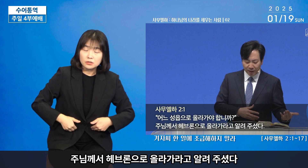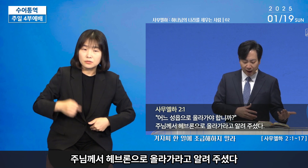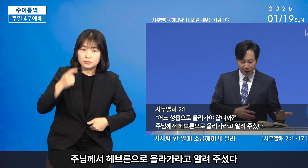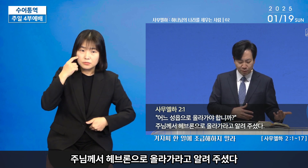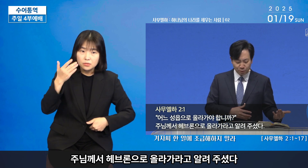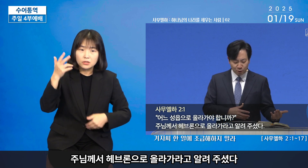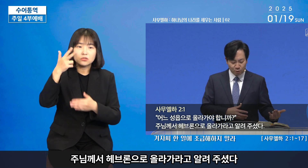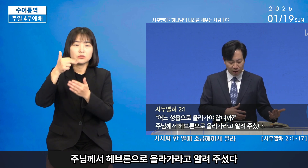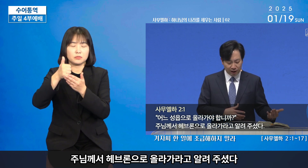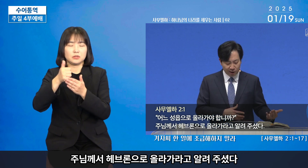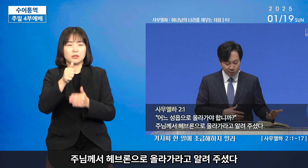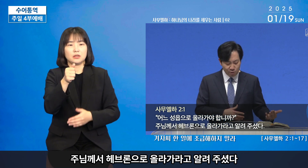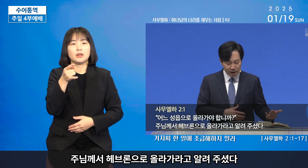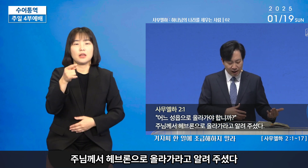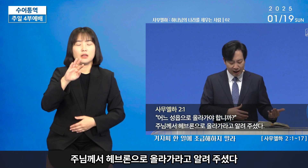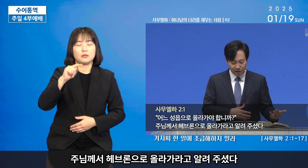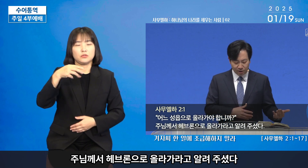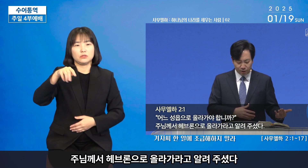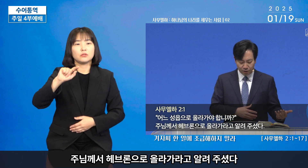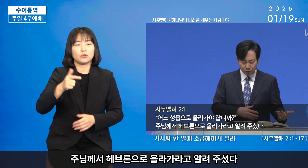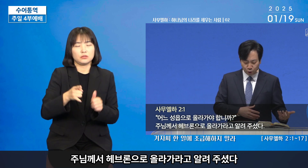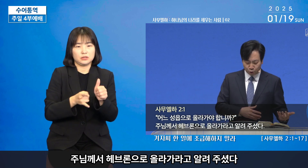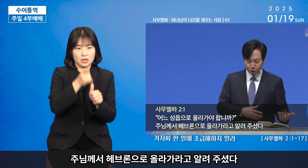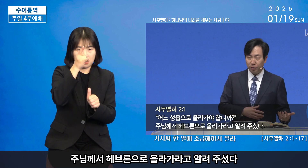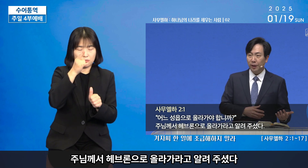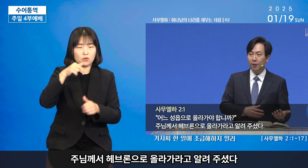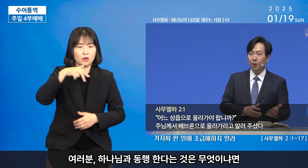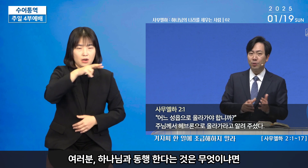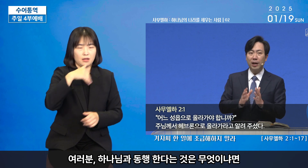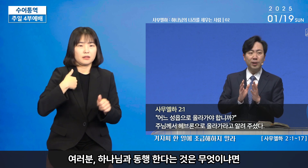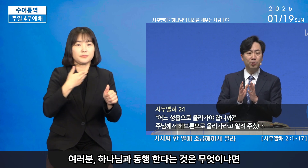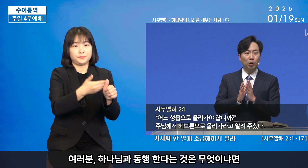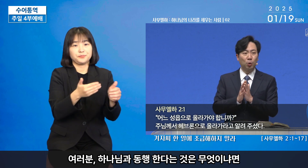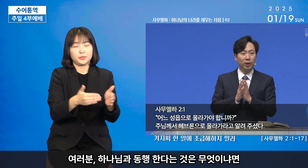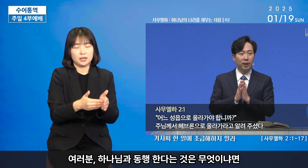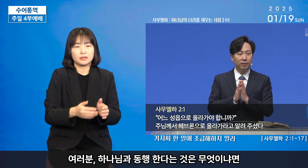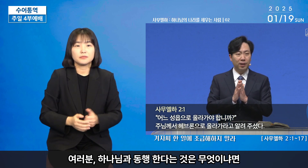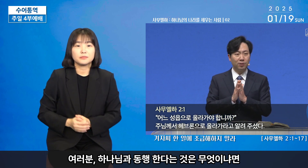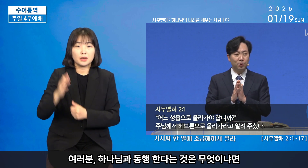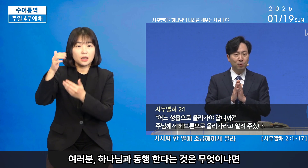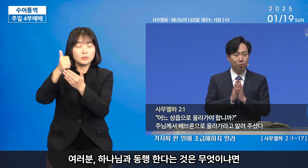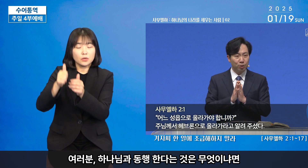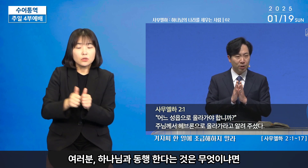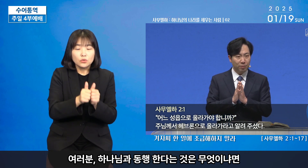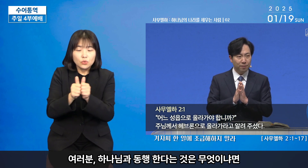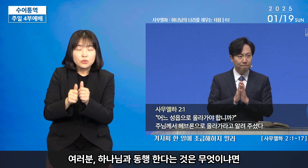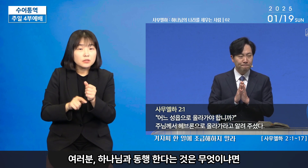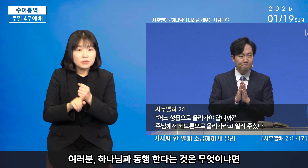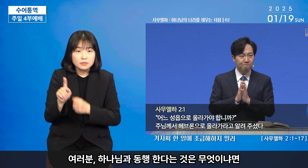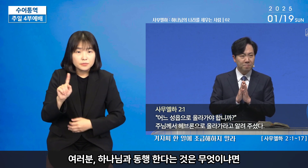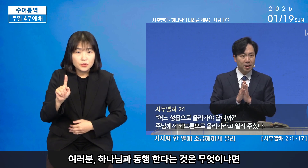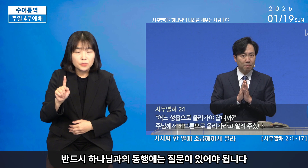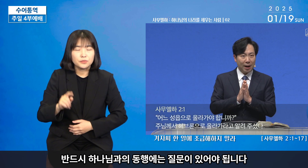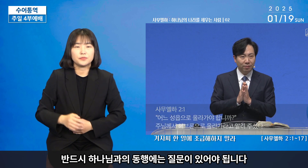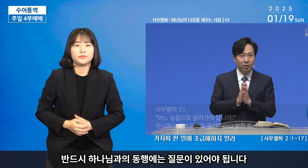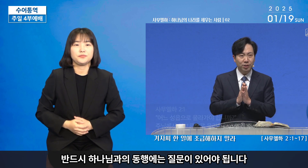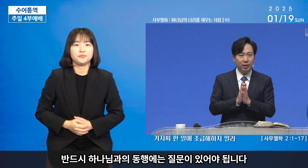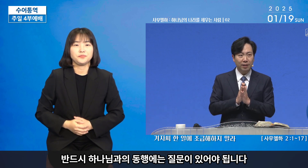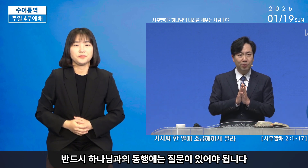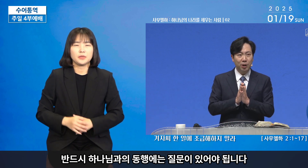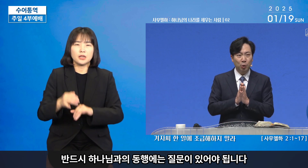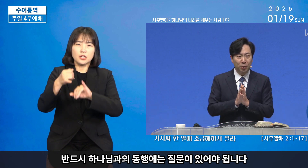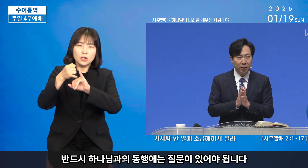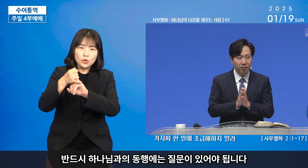주님께서 헤브론으로 올라가라고 알려주셨다. 여러분, 하나님과 동행한다는 것은 무엇이냐면